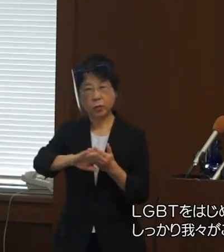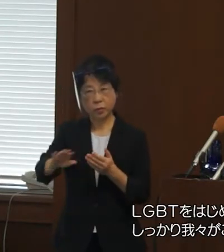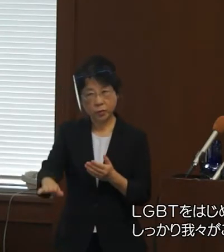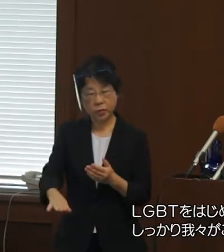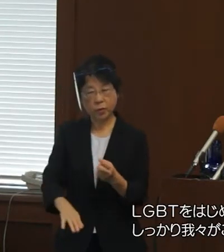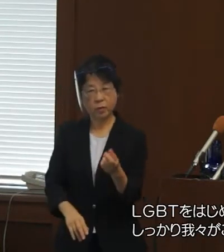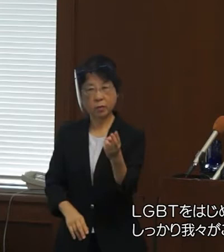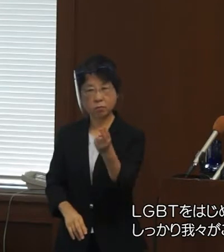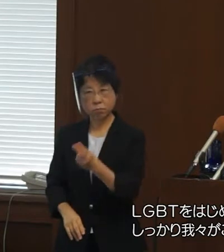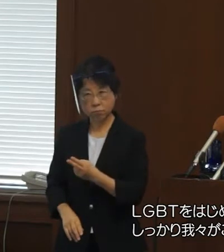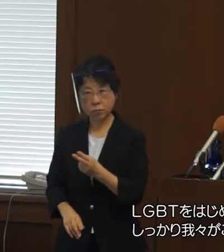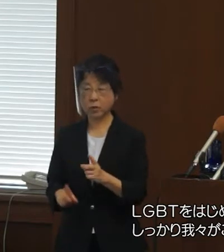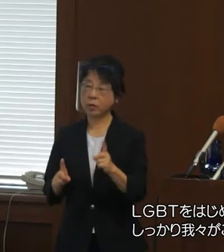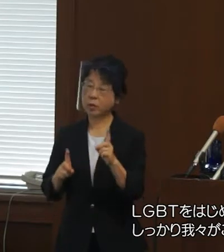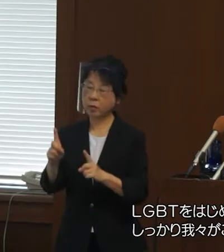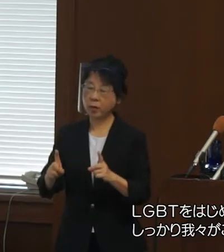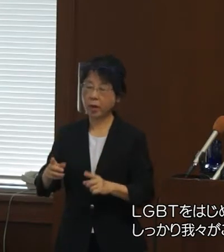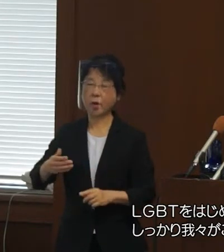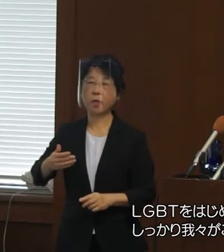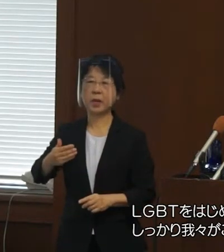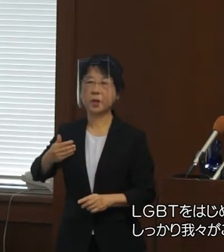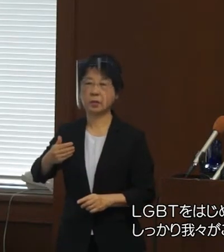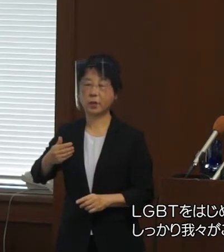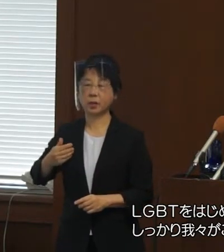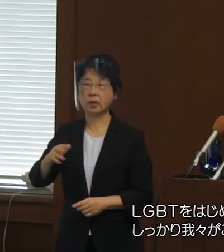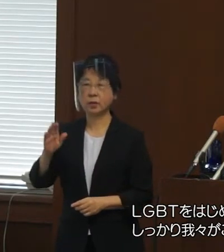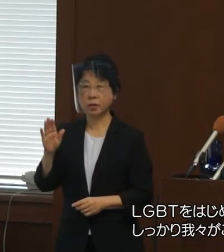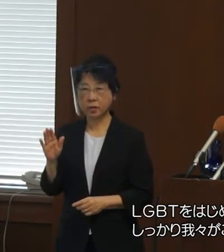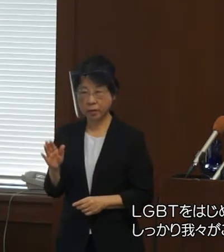しっかりと我々がこの制度を